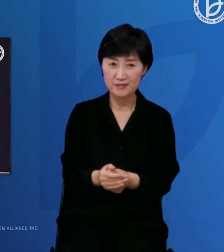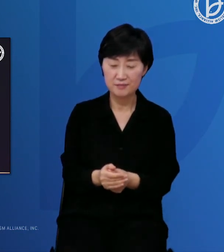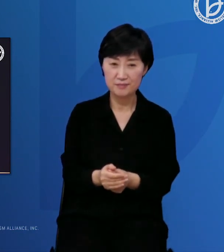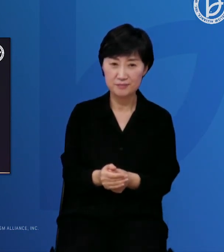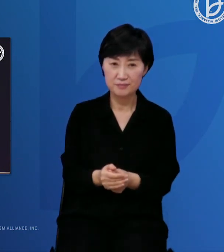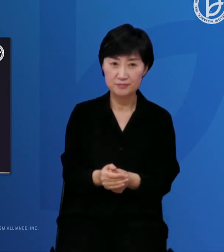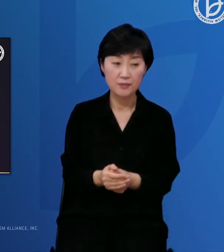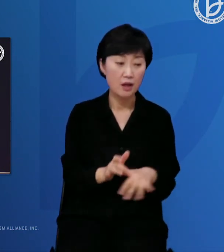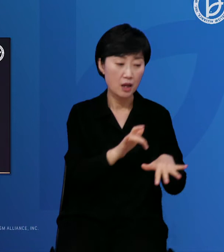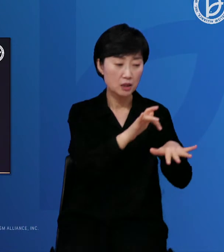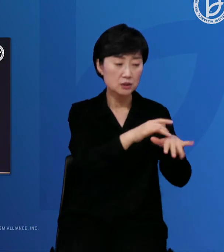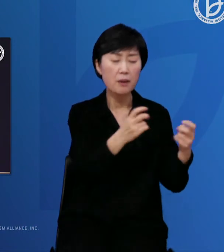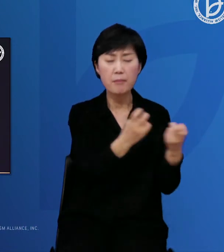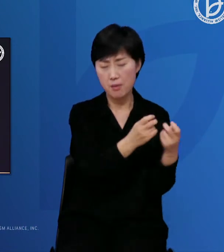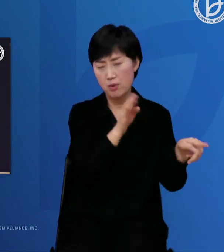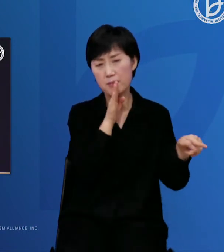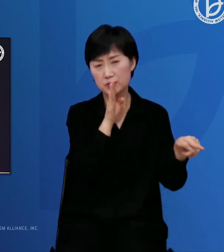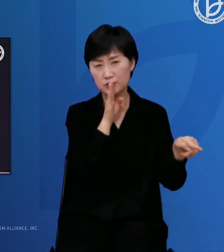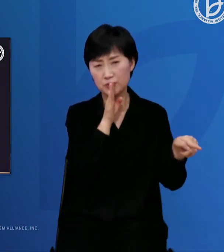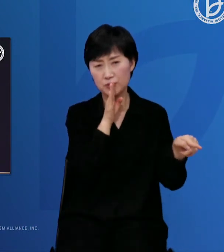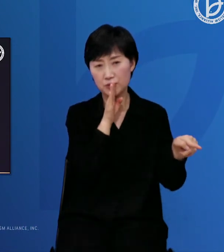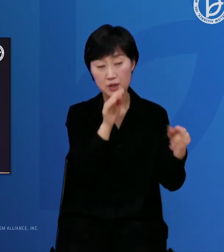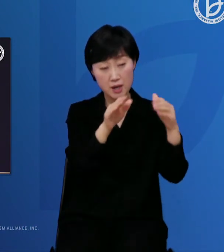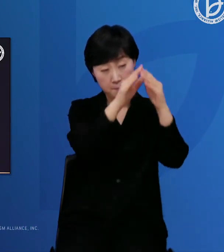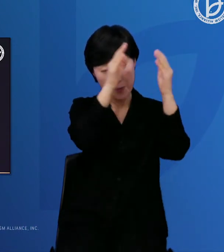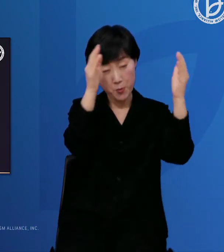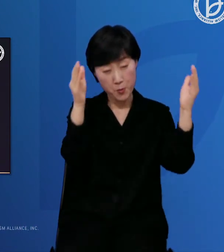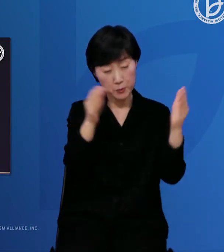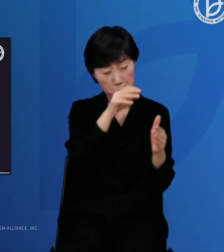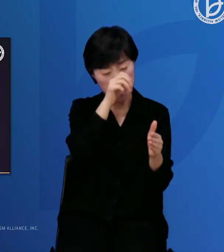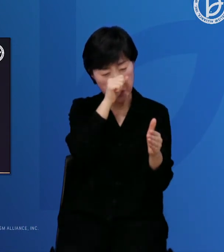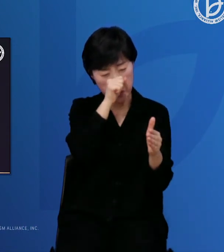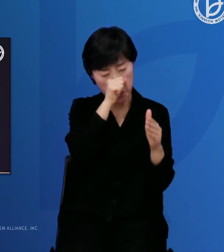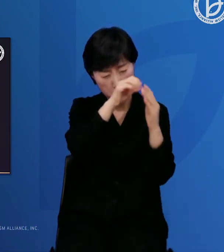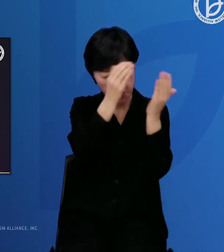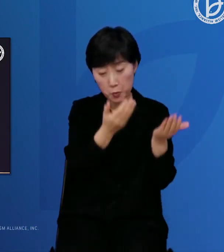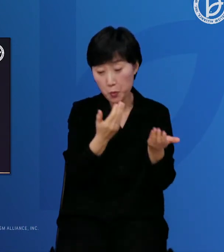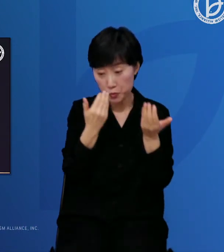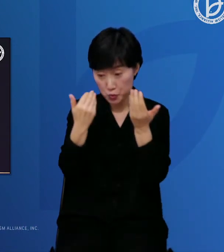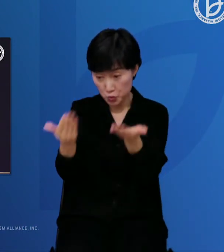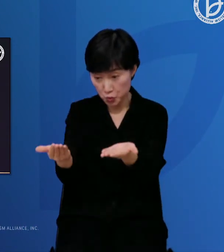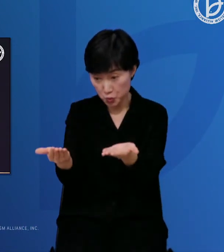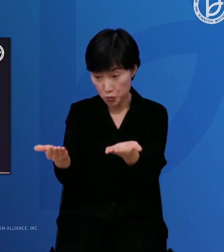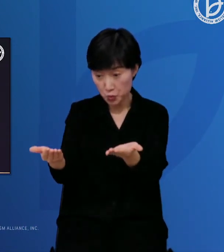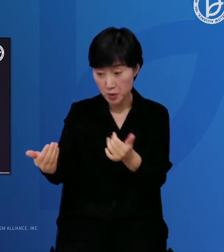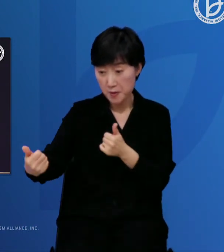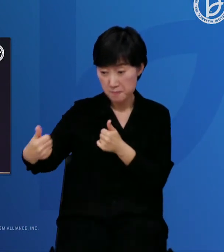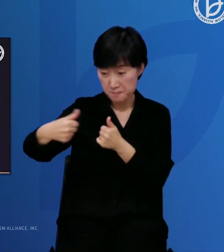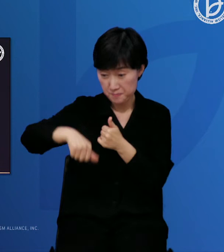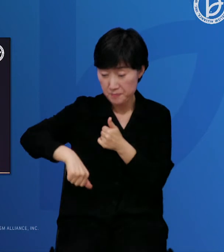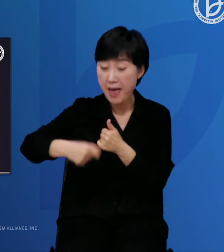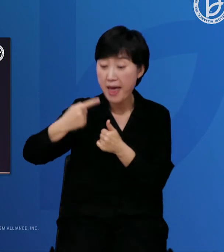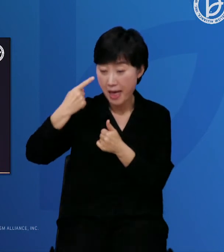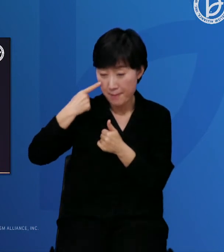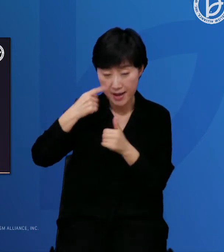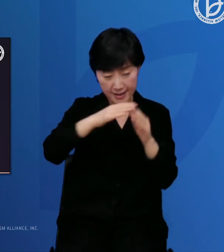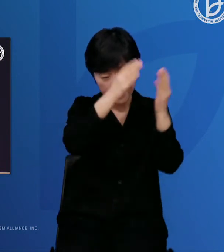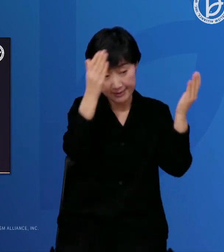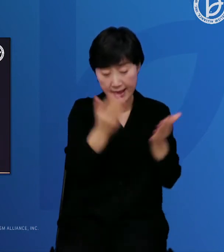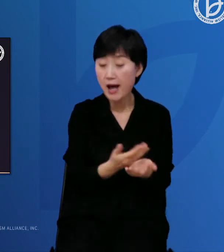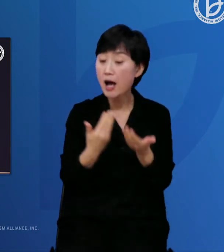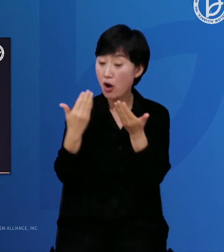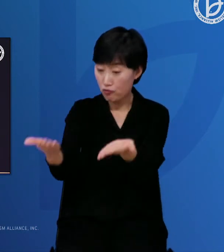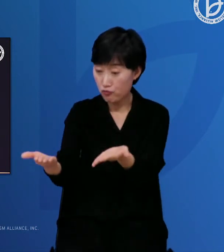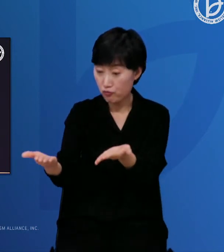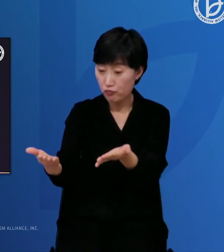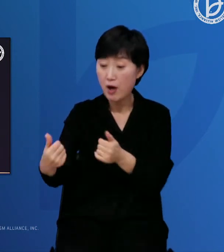제일 사단의 방법입니다. 엄청 주면서요. 여기 줄 테니까 내게 절해라. That's Satan's method. He gives